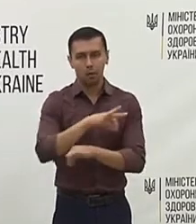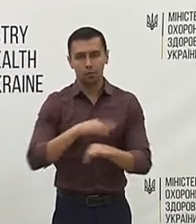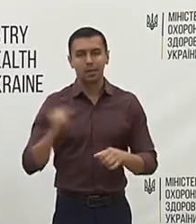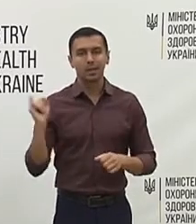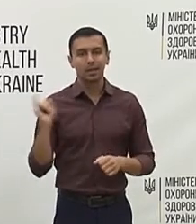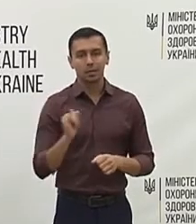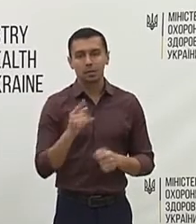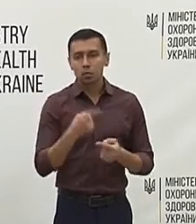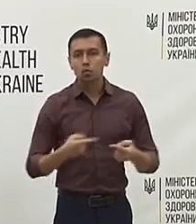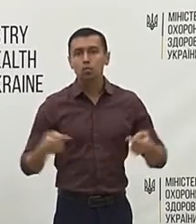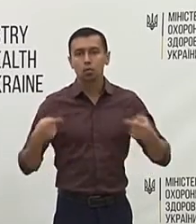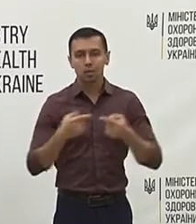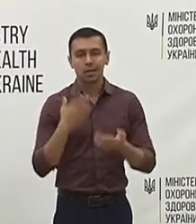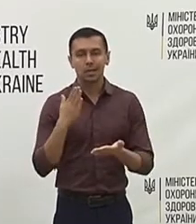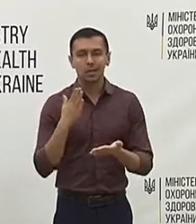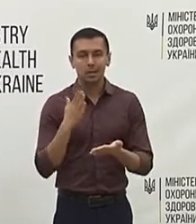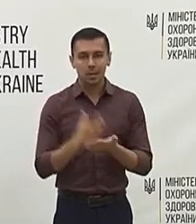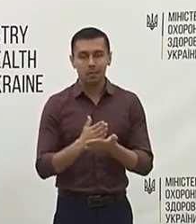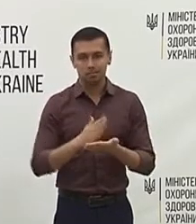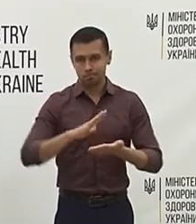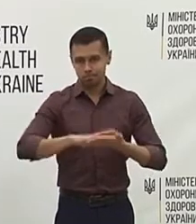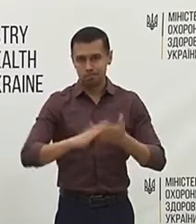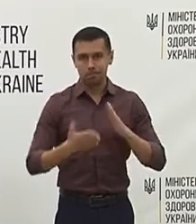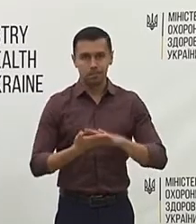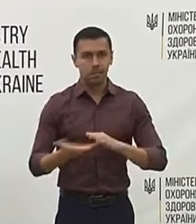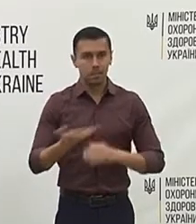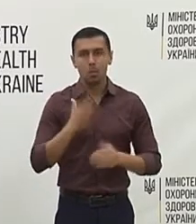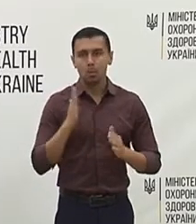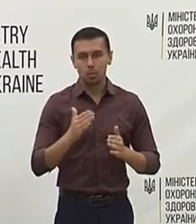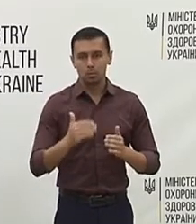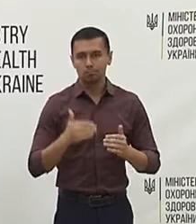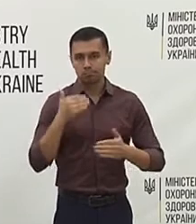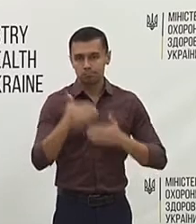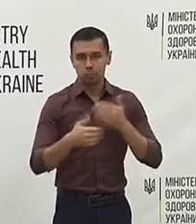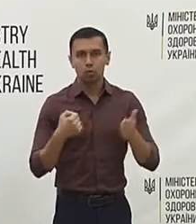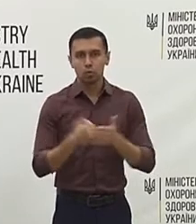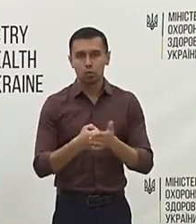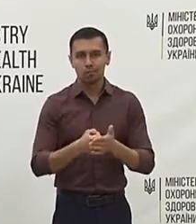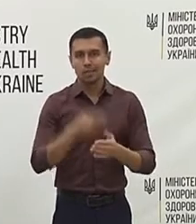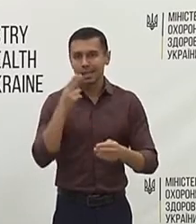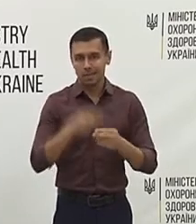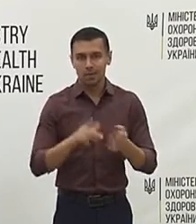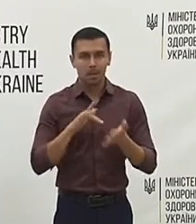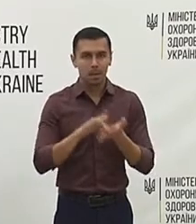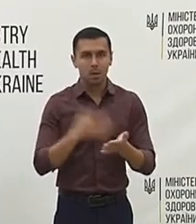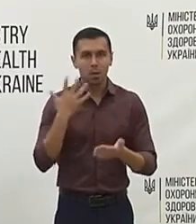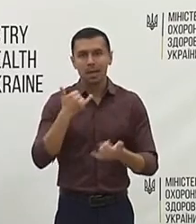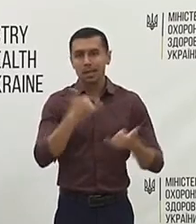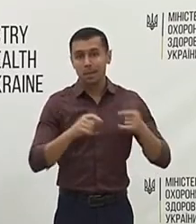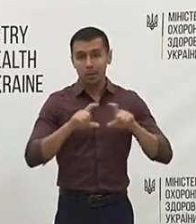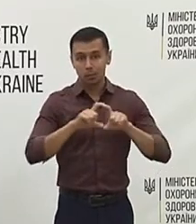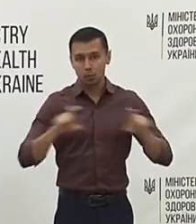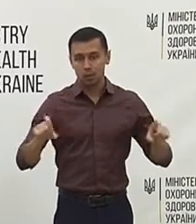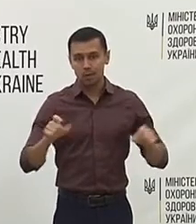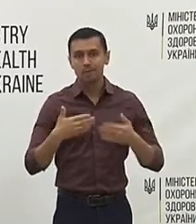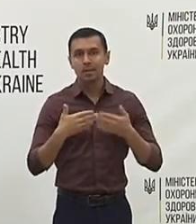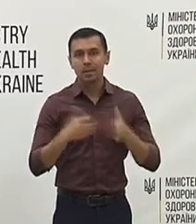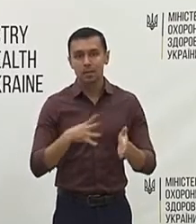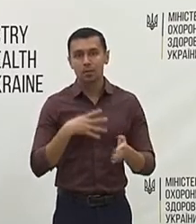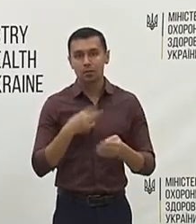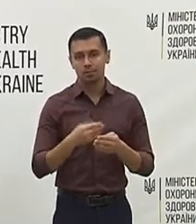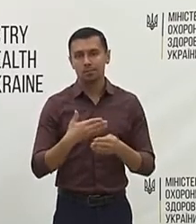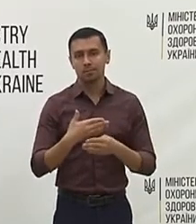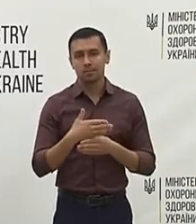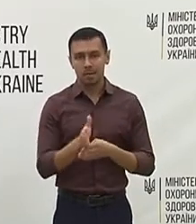І точно є консолідована позиція. Ми будемо рухатися до кінцевої мети, коли лабораторія відкриє свої